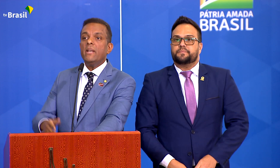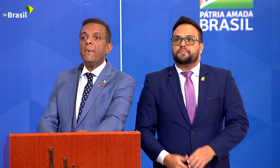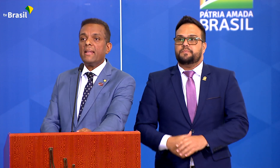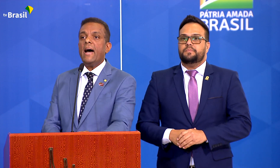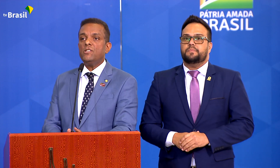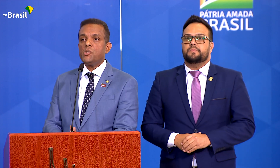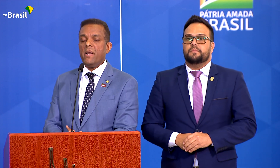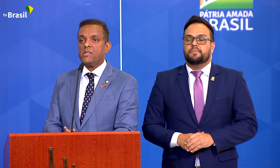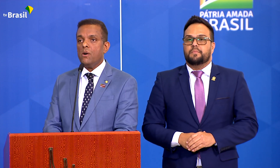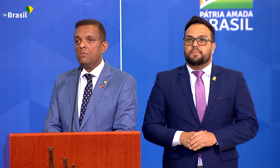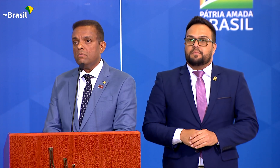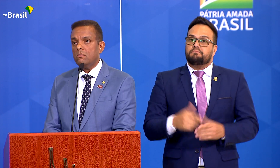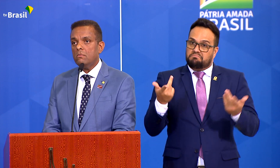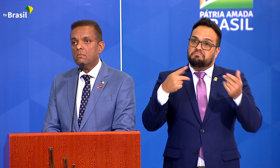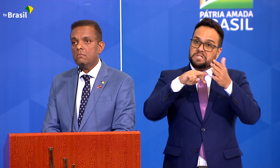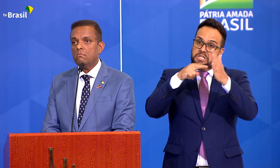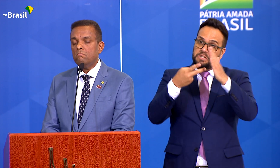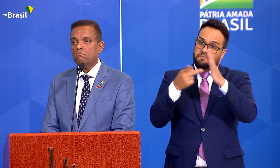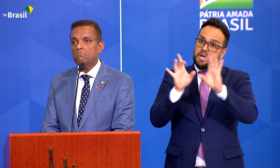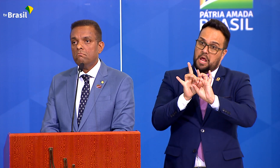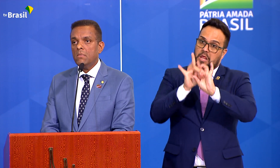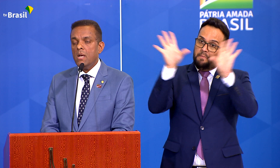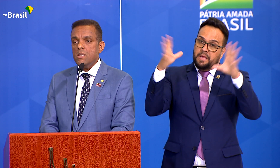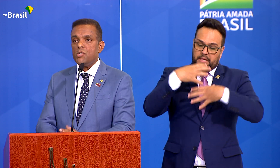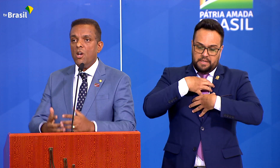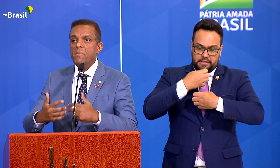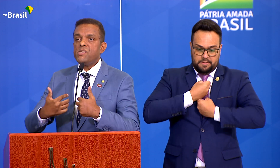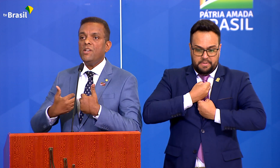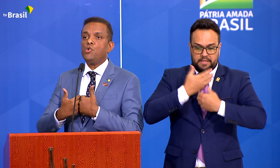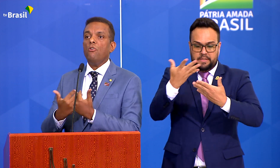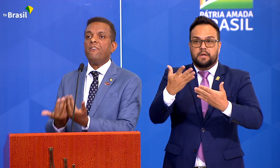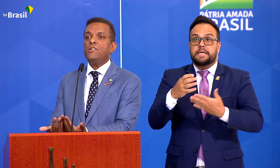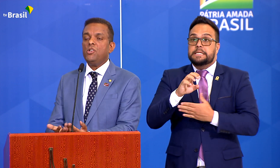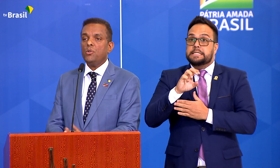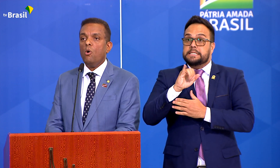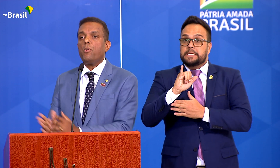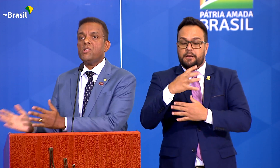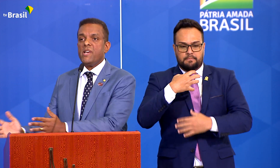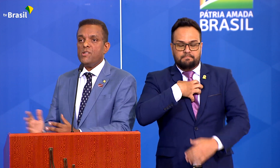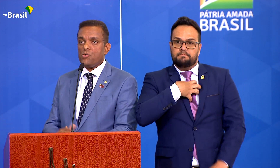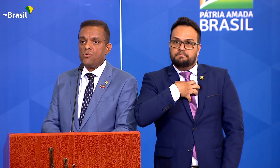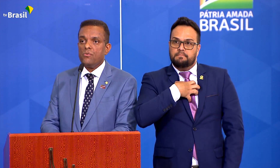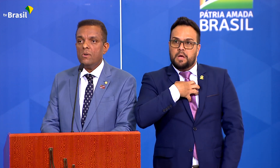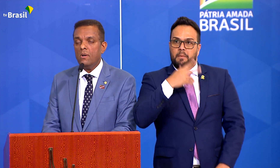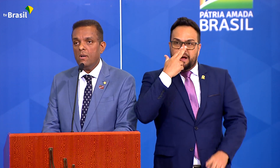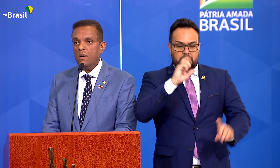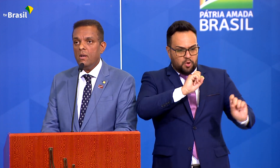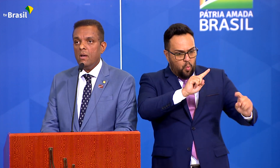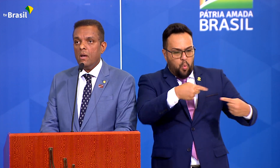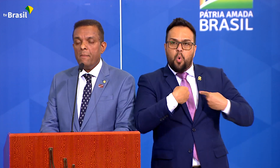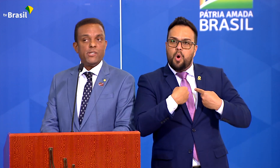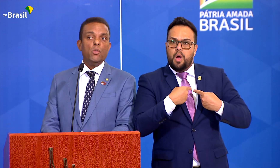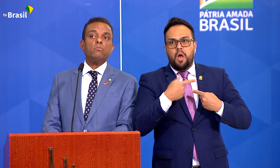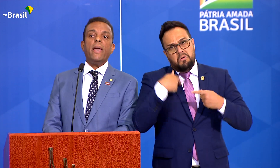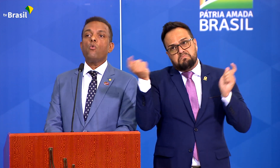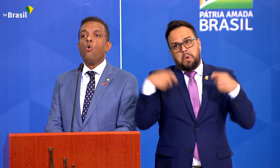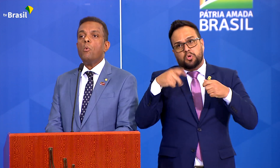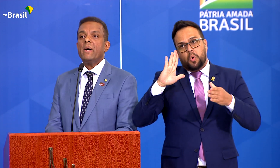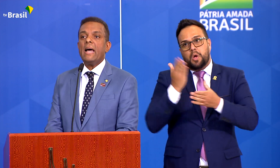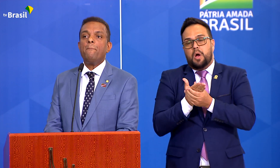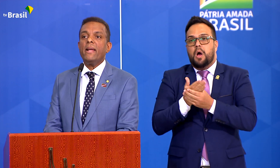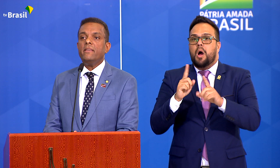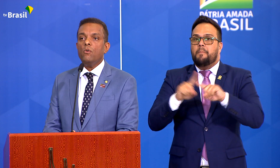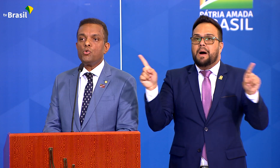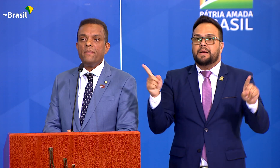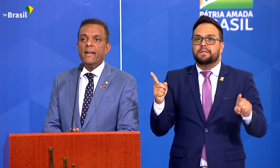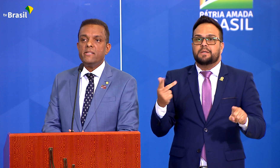e isso é liberdade de expressão E se eu me senti ofendido e o processo É mas eu não